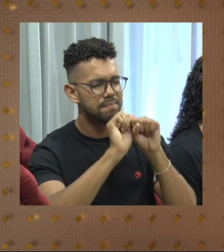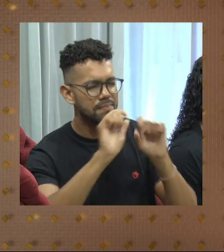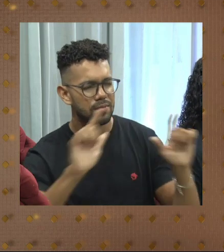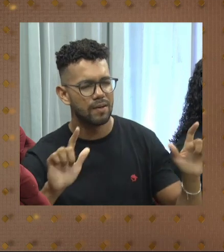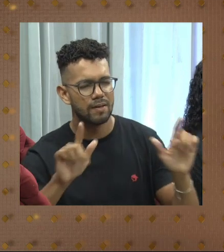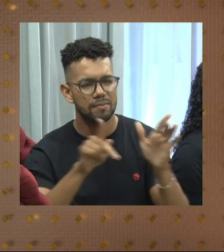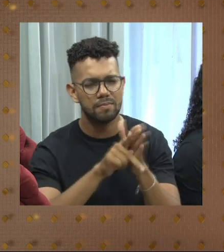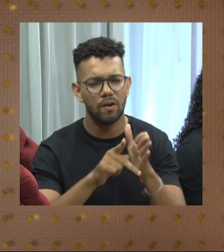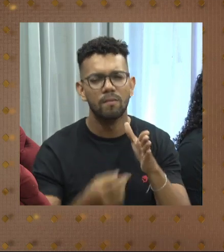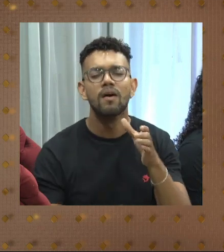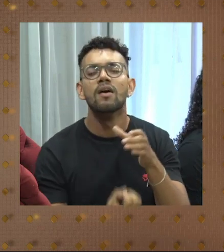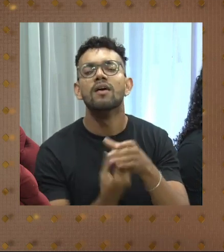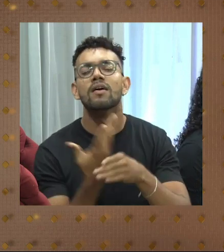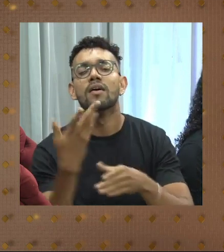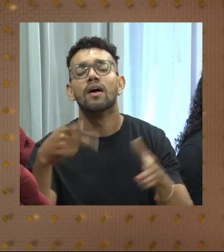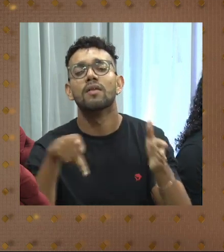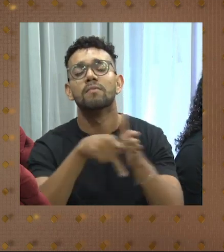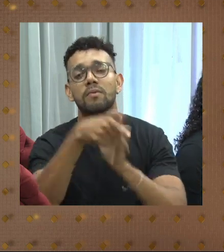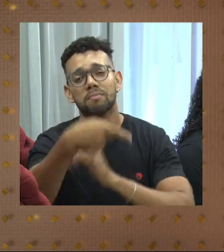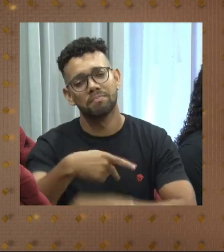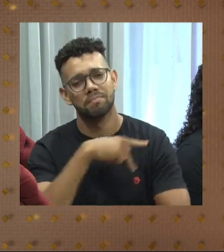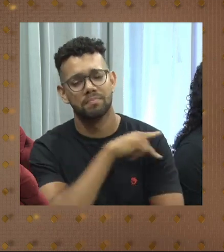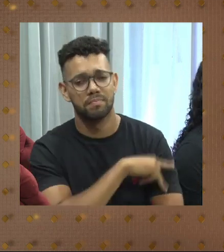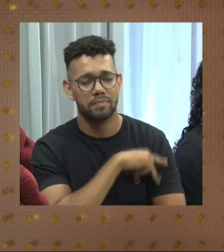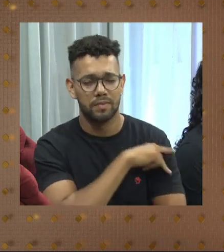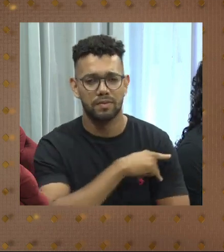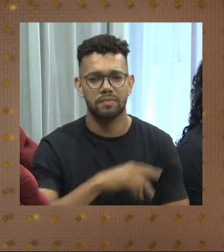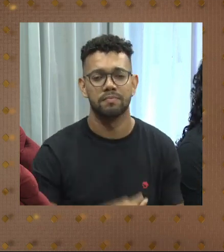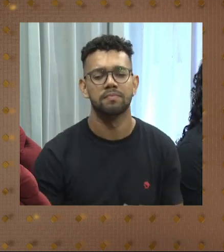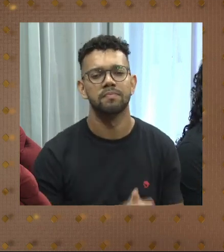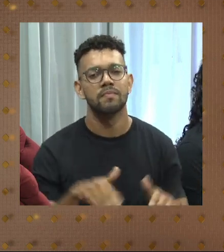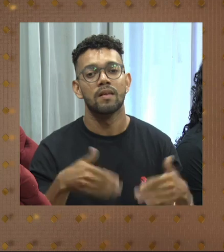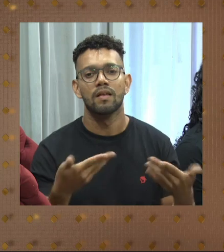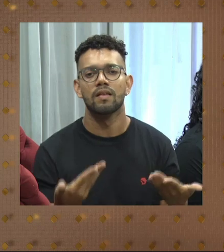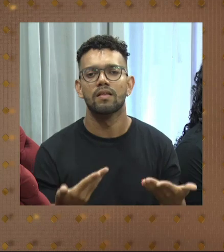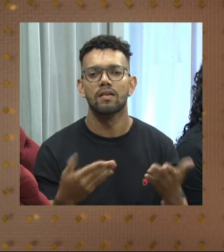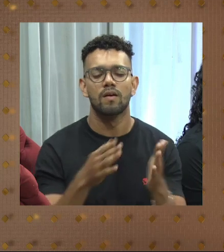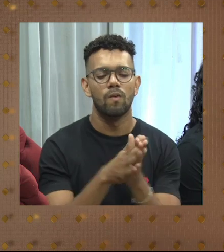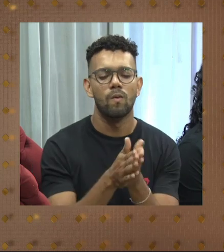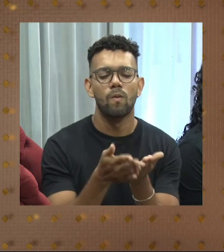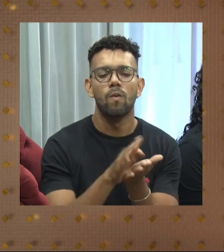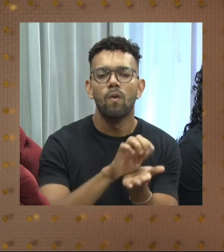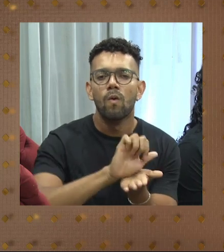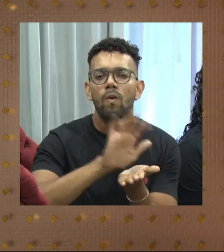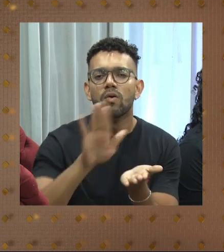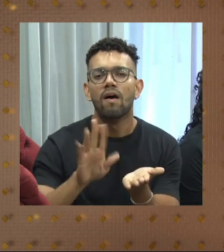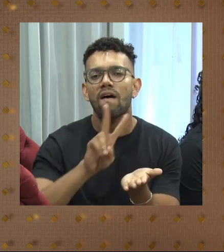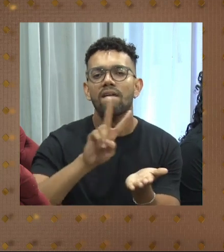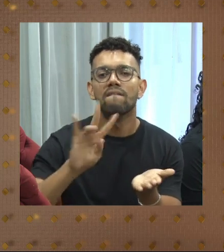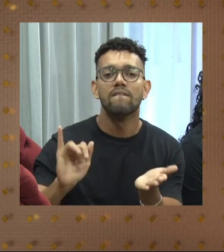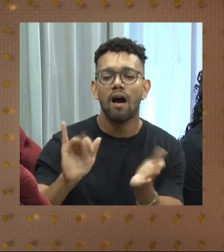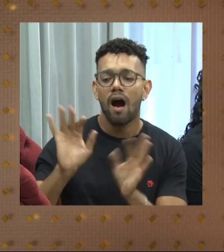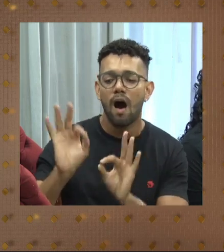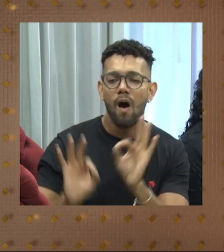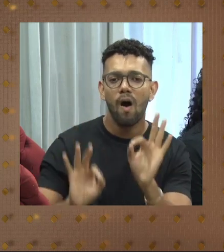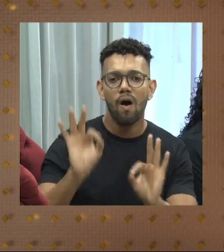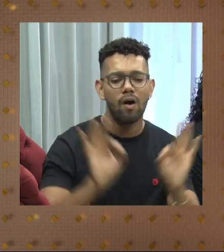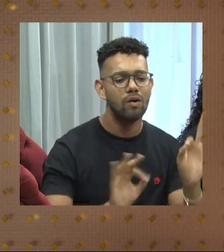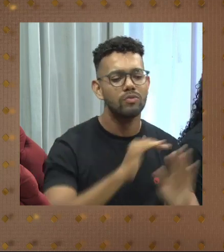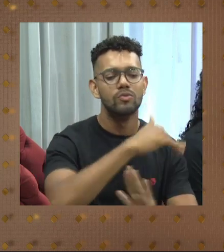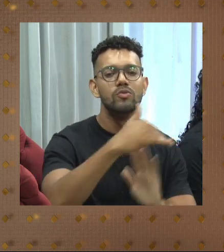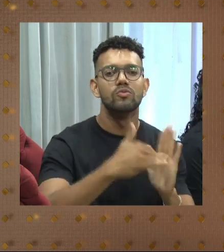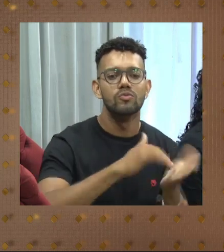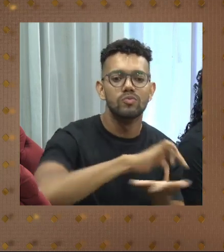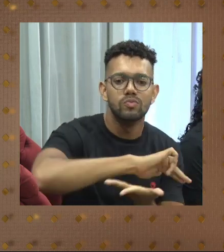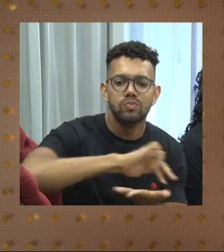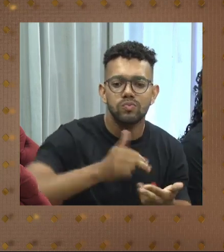é interessante. E é muito importante, né? O próprio Salipe, ele está organizado dentro da sua programação toda essa diversidade. Então, a gente tem a